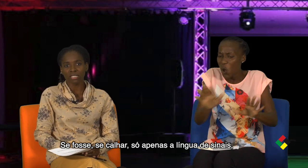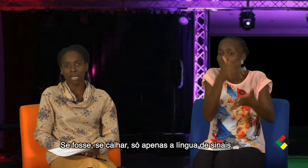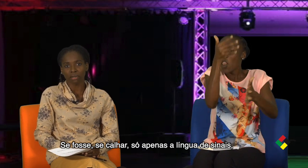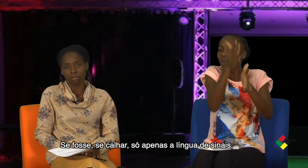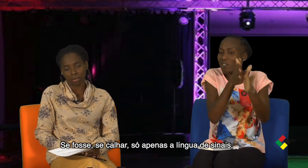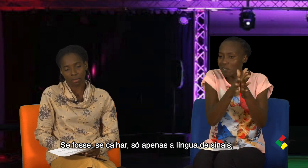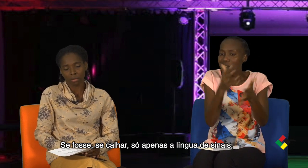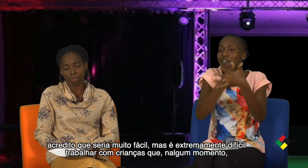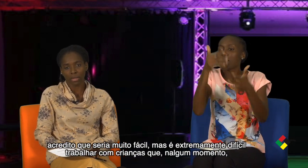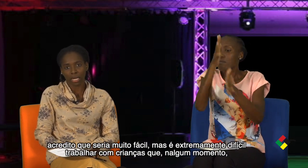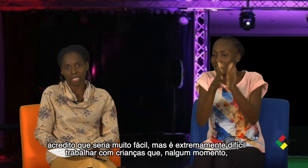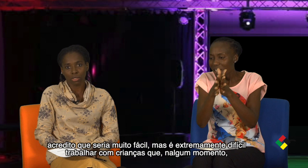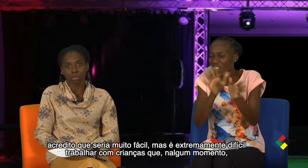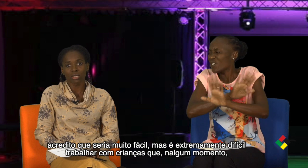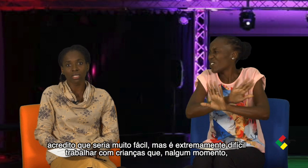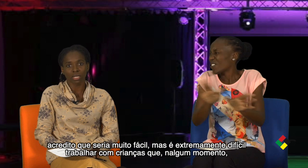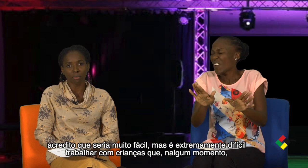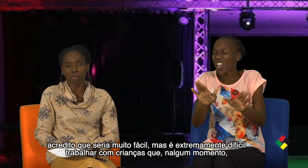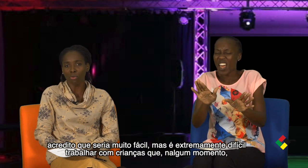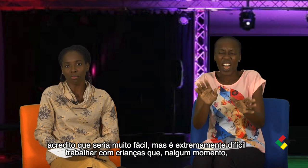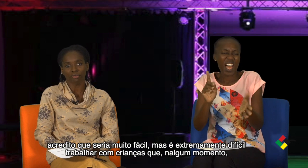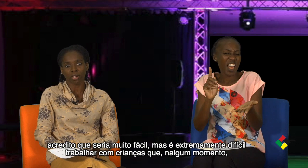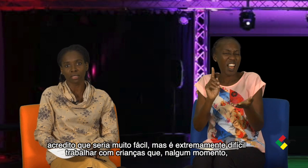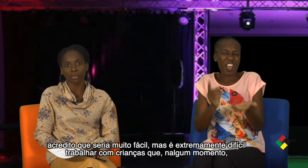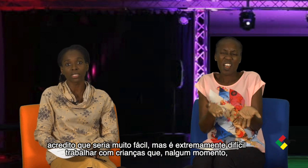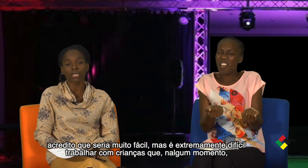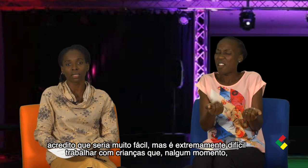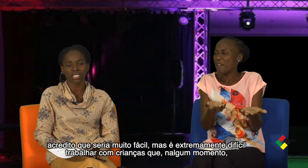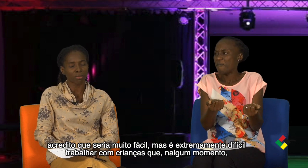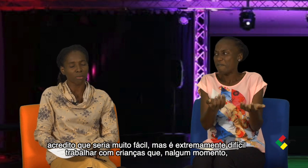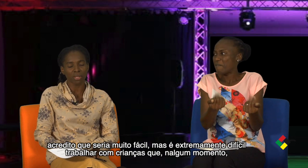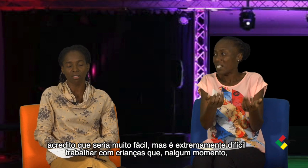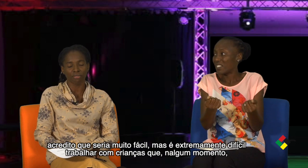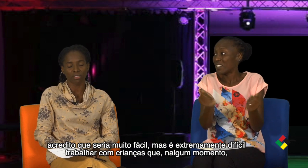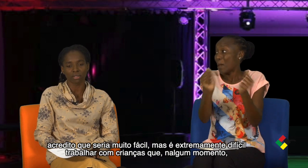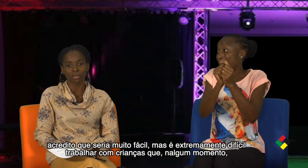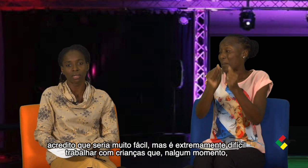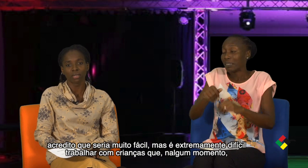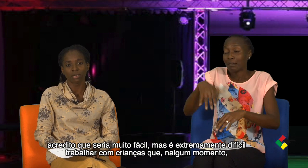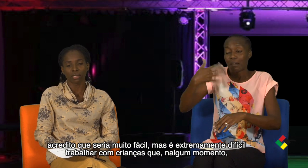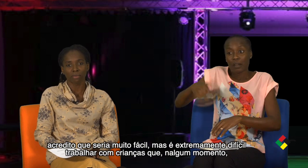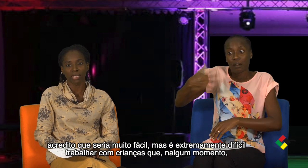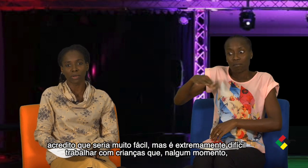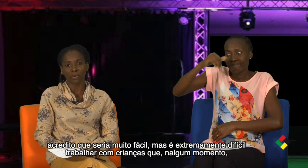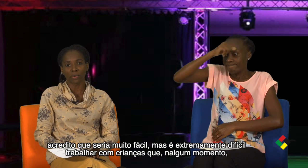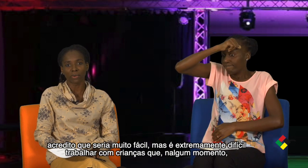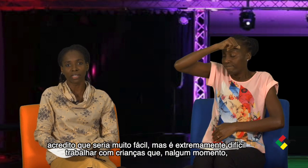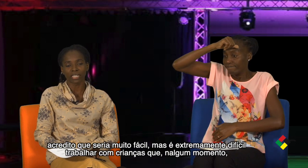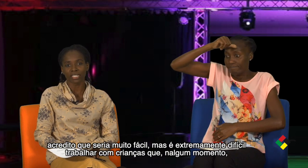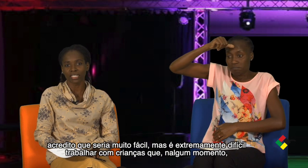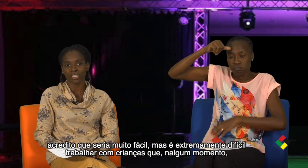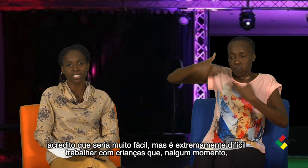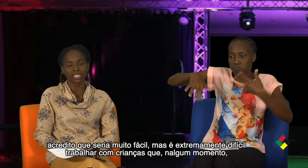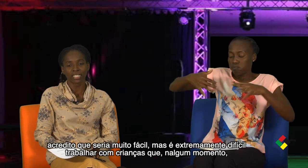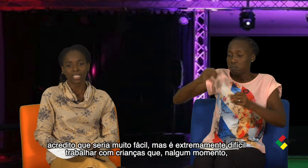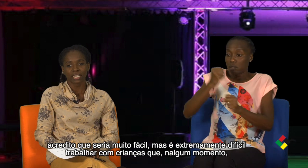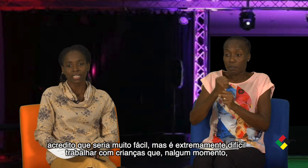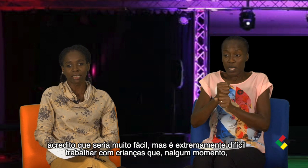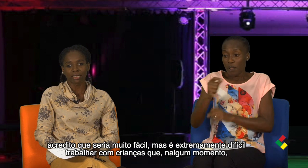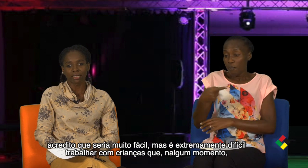língua de sinal, acredito que seria muito fácil, mas é extremamente difícil trabalhar com crianças que, de